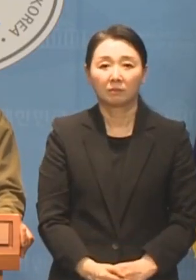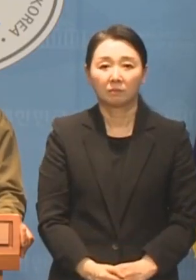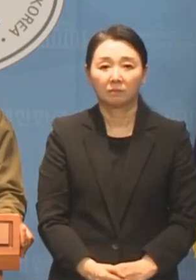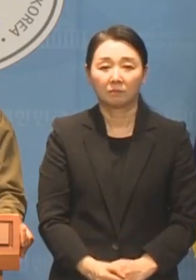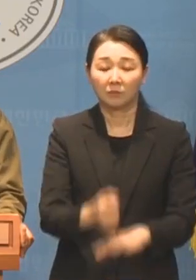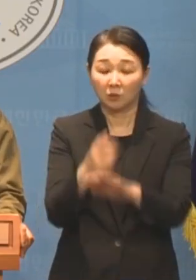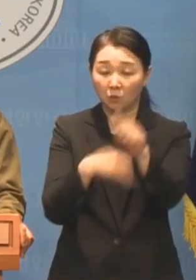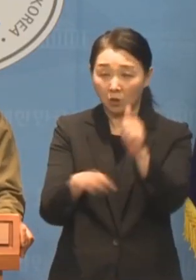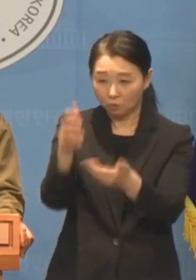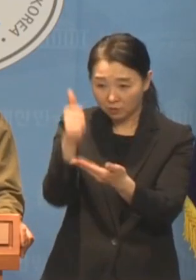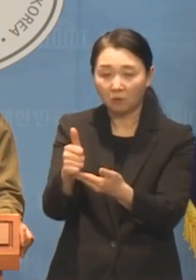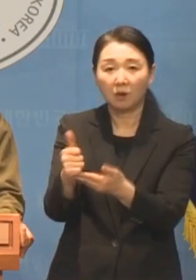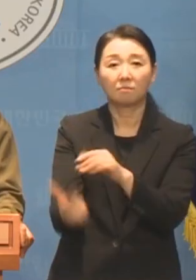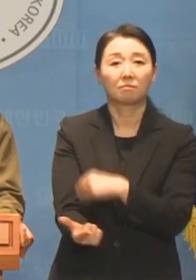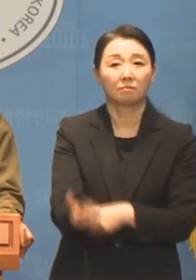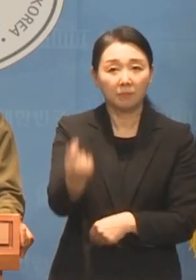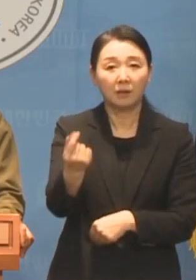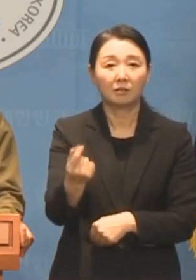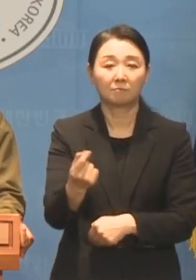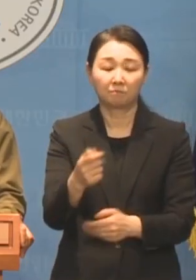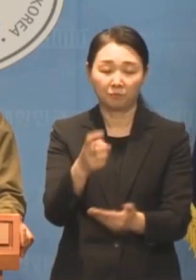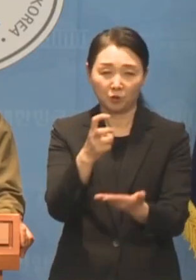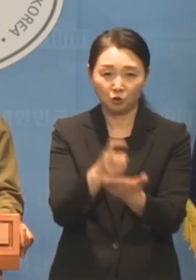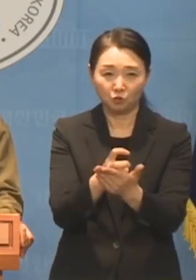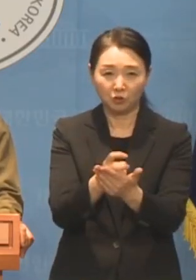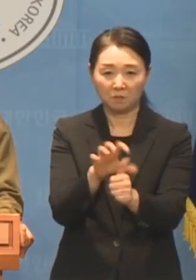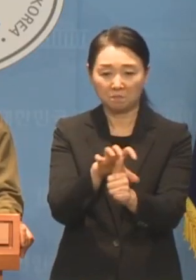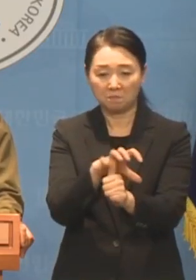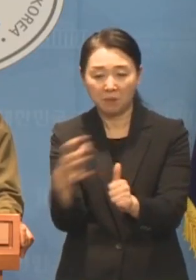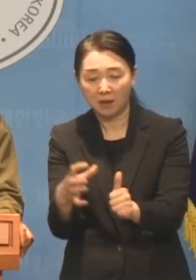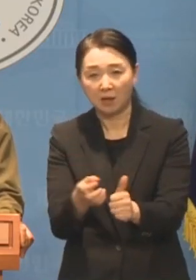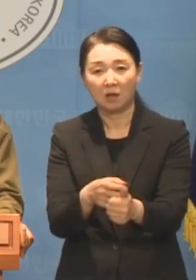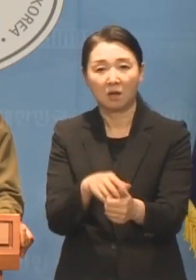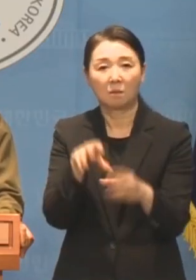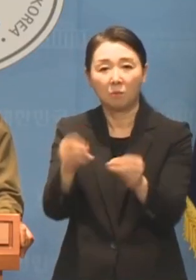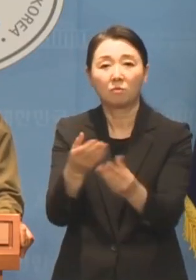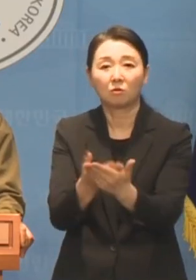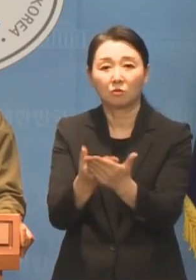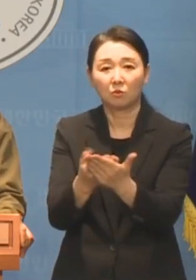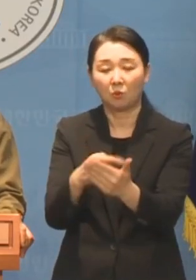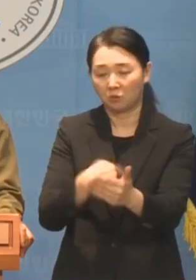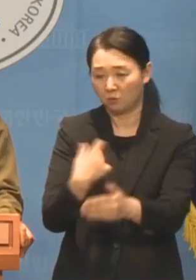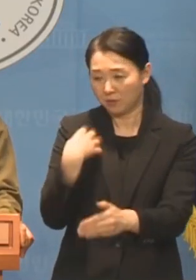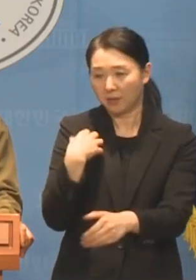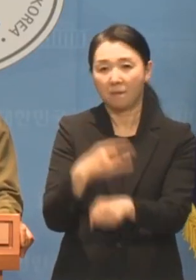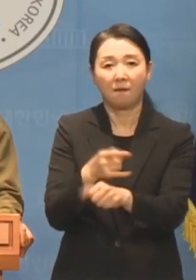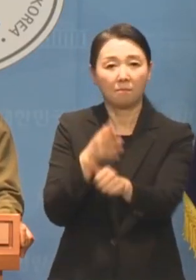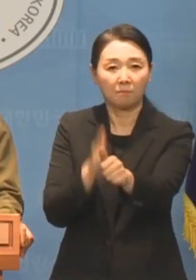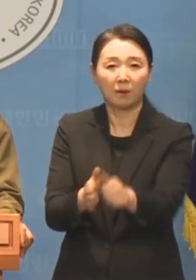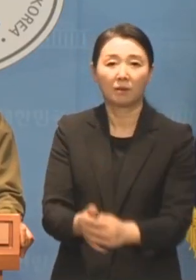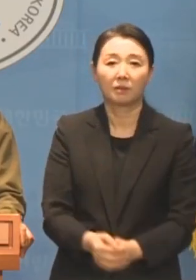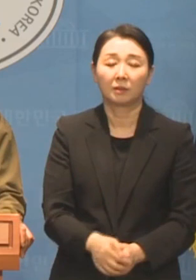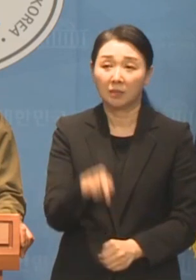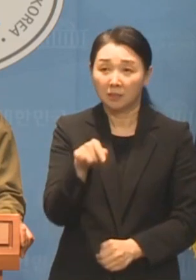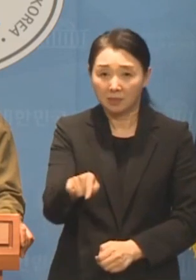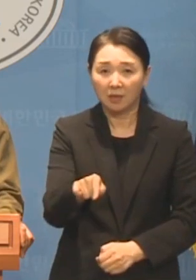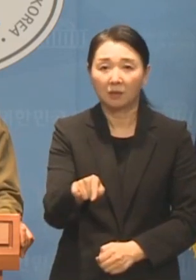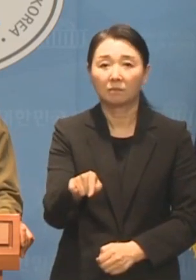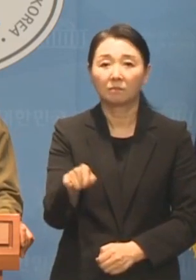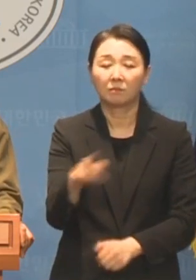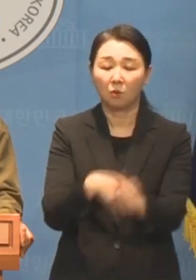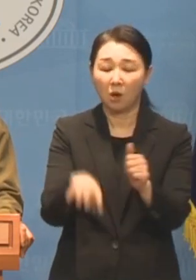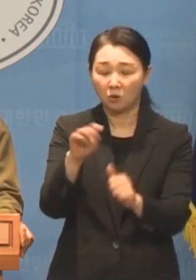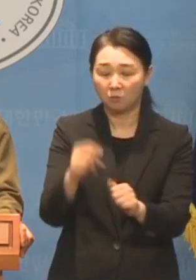그러므로 환경부 장관은 하루빨리 규제 완화 정책을 중단하고 자신의 본분을 찾아야 할 것입니다. 이것이